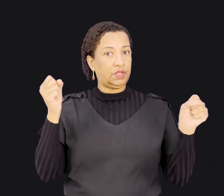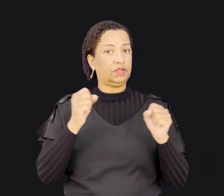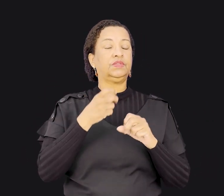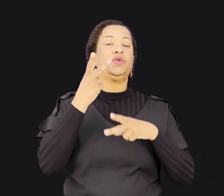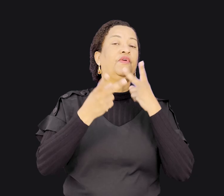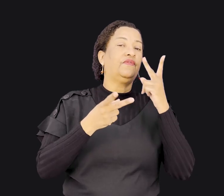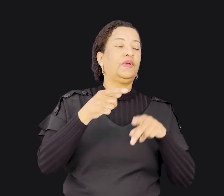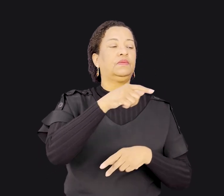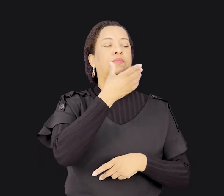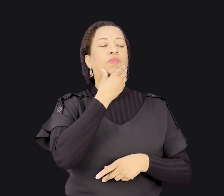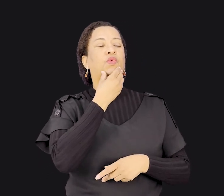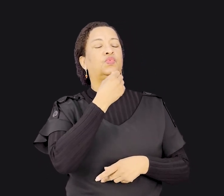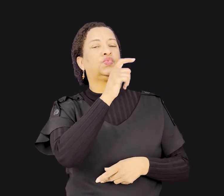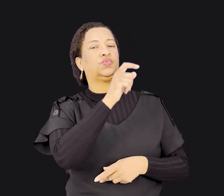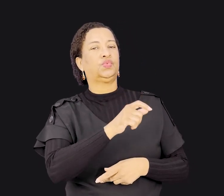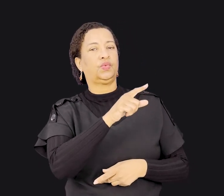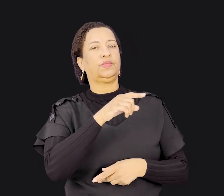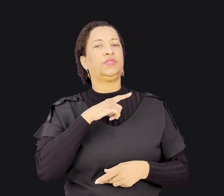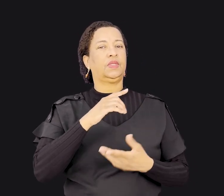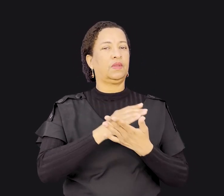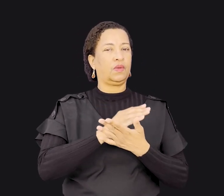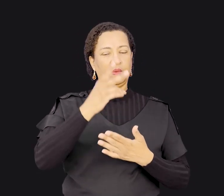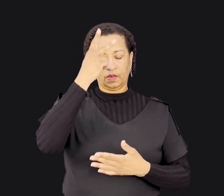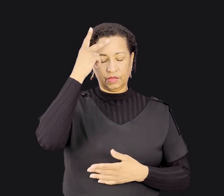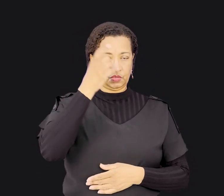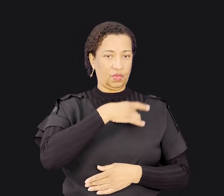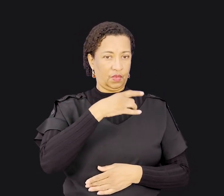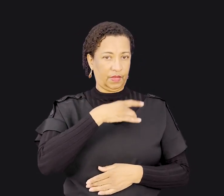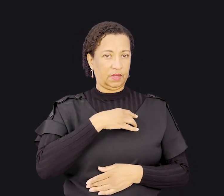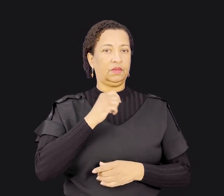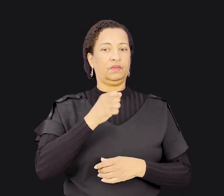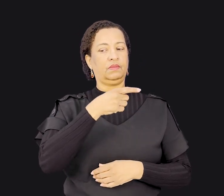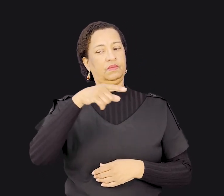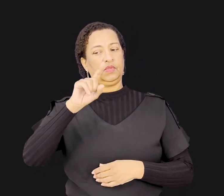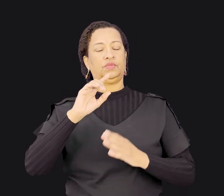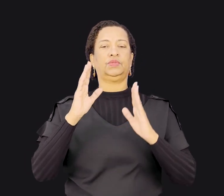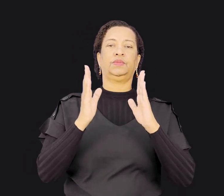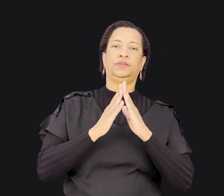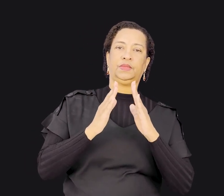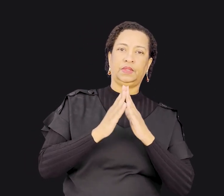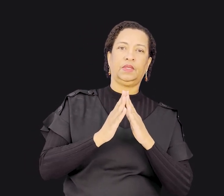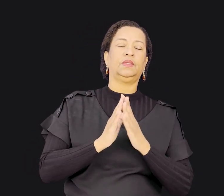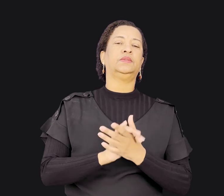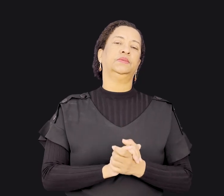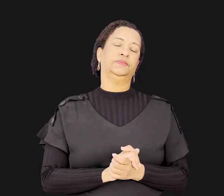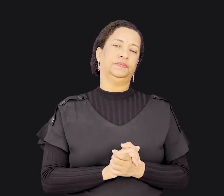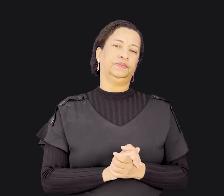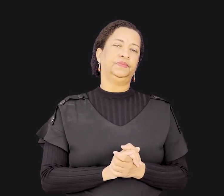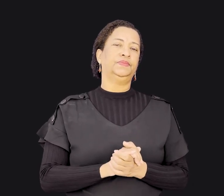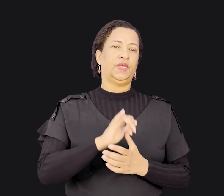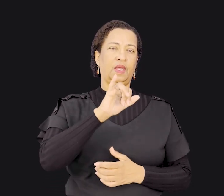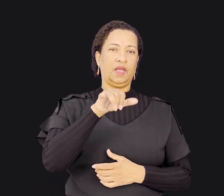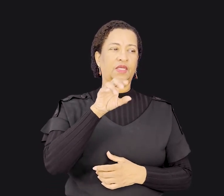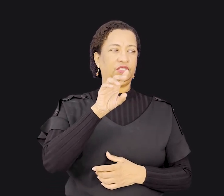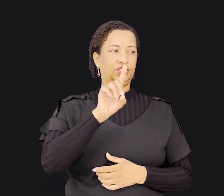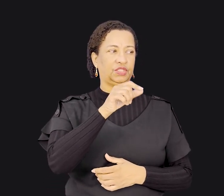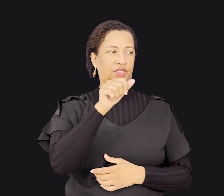o seguinte para esses homens: tem alguém aqui com medo? Então pode ir para casa. E foi o que Gideão fez, e